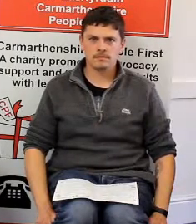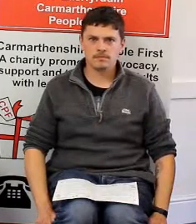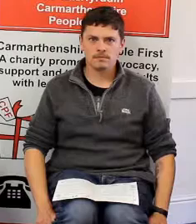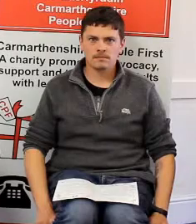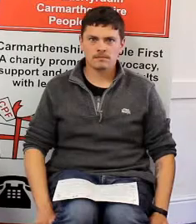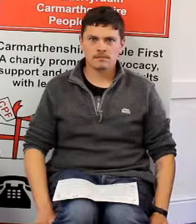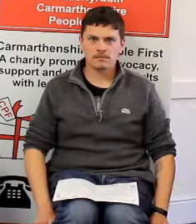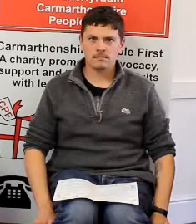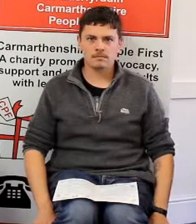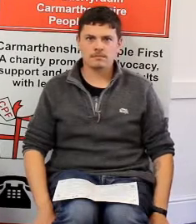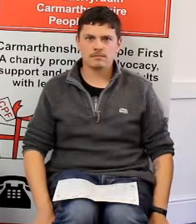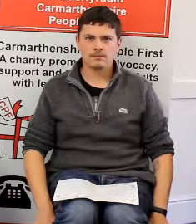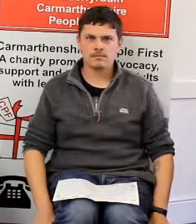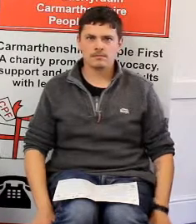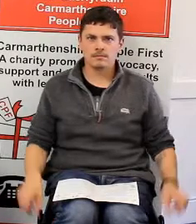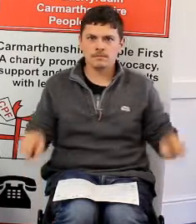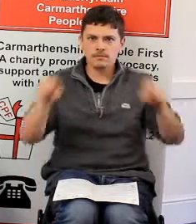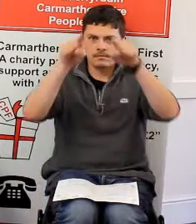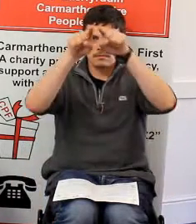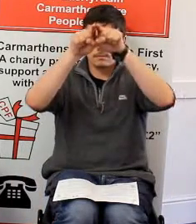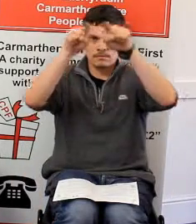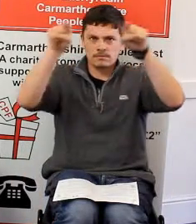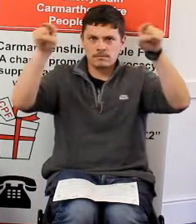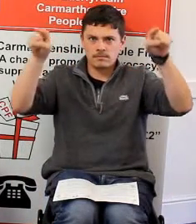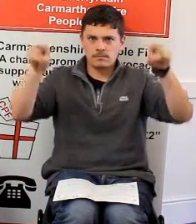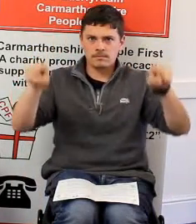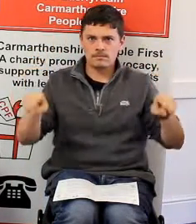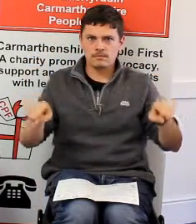234635 neu e-bost ar